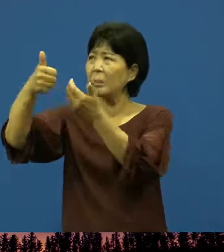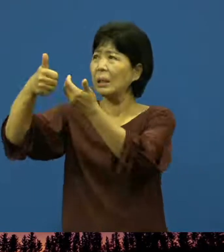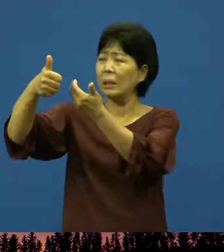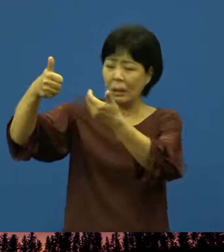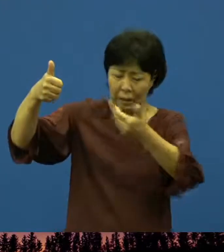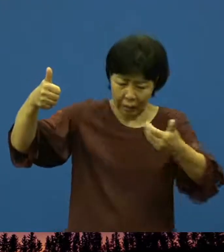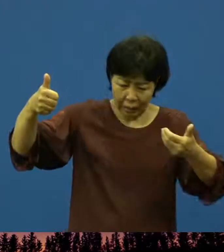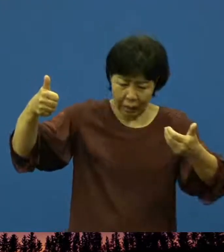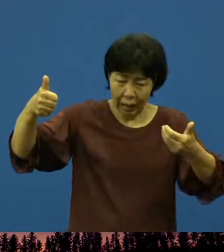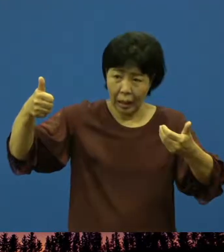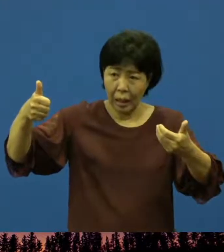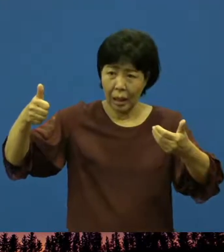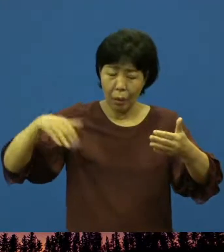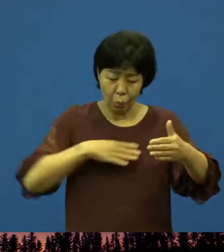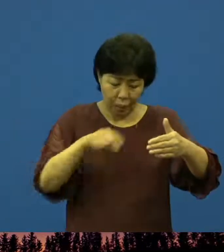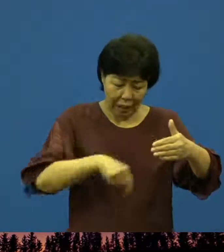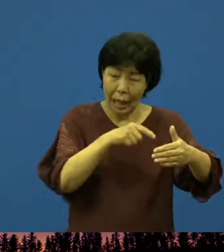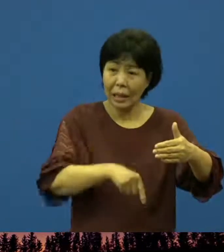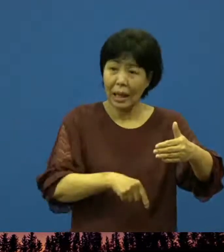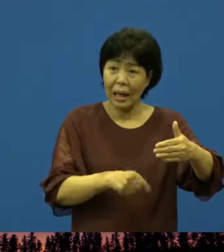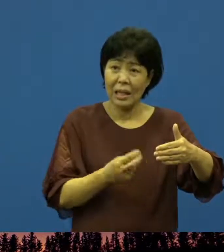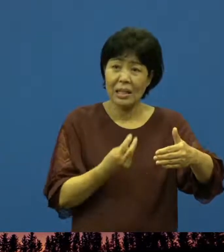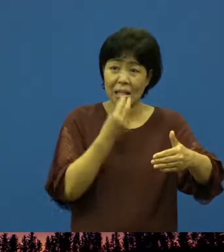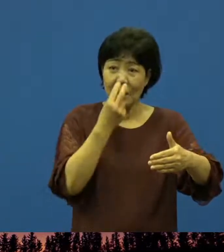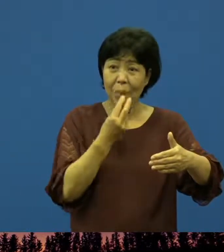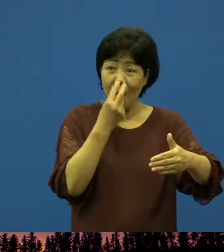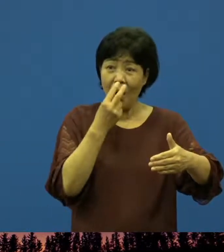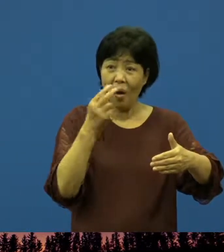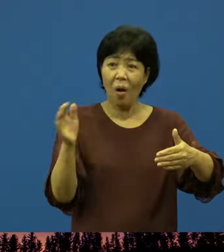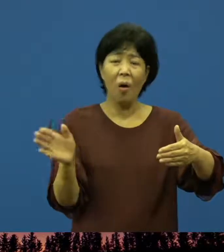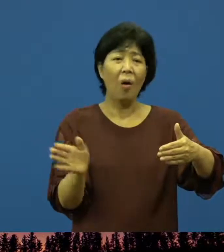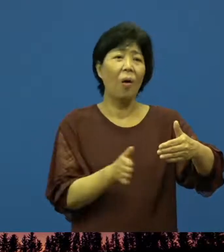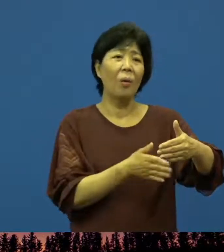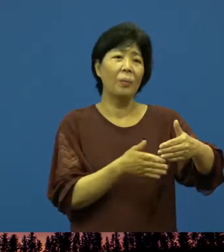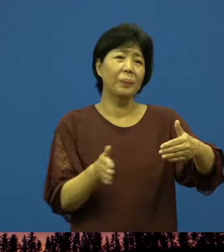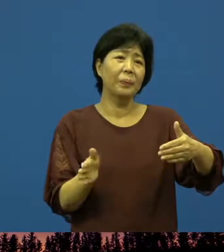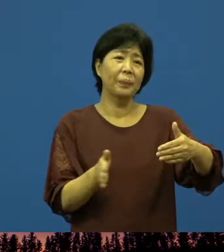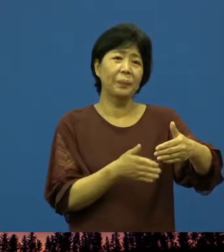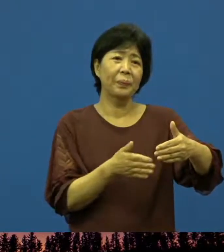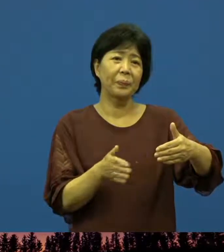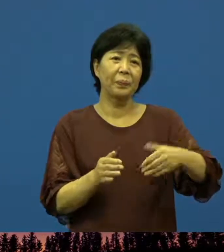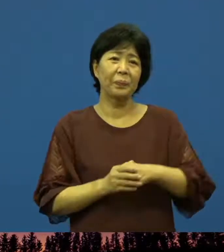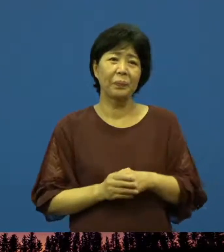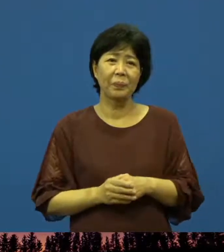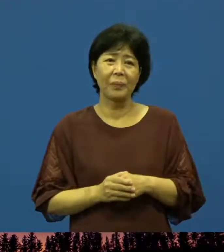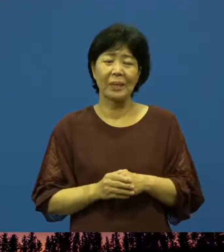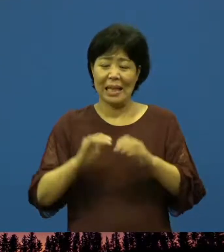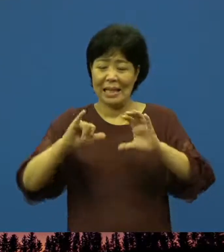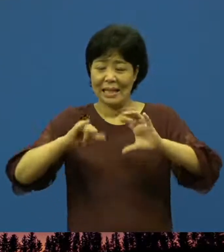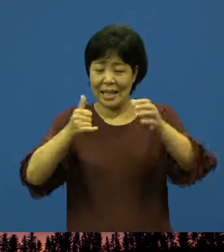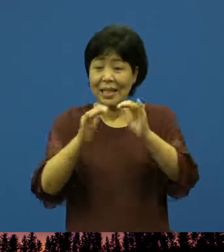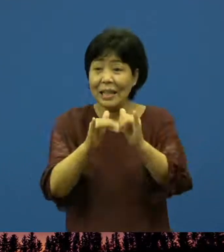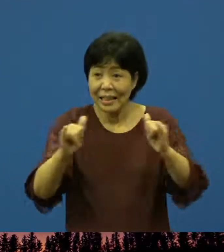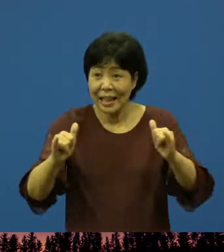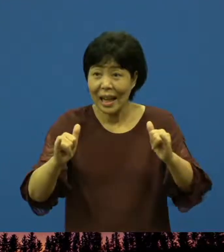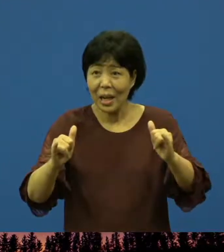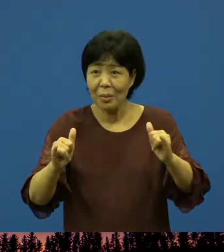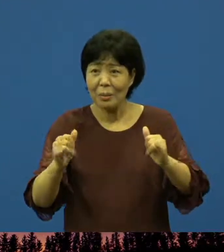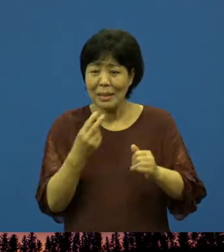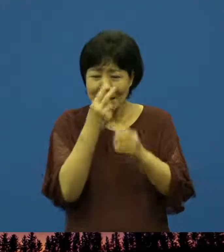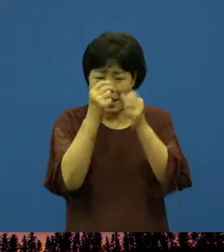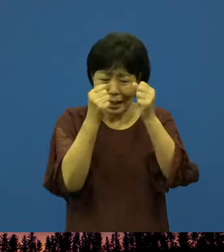생명이 없어요, 사실은. 오늘 세상의 사람들이 존재하고 생명이 살아있는 것 같지만 참 생명이 아니에요.